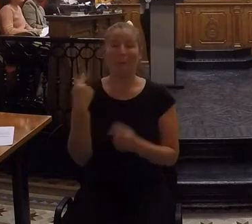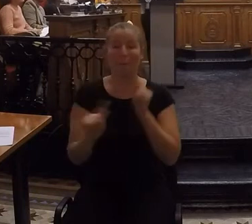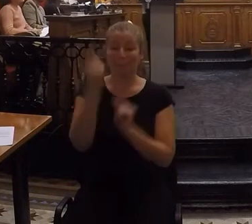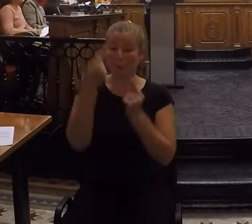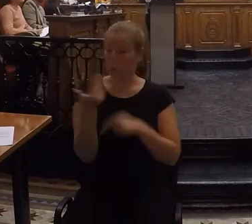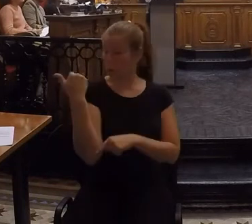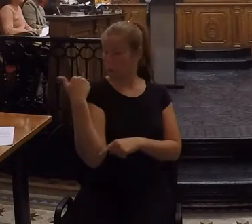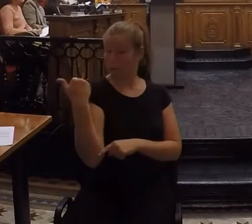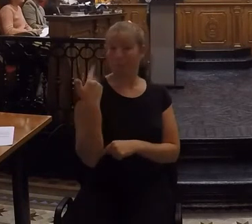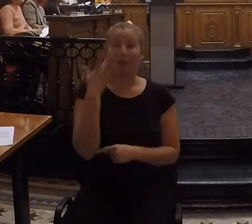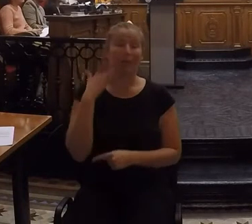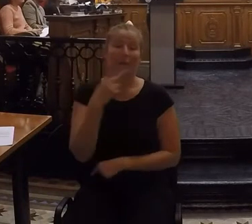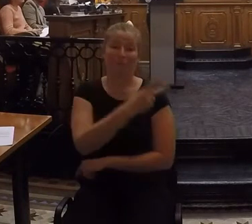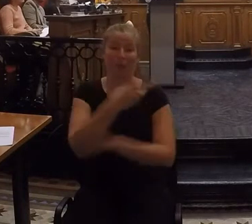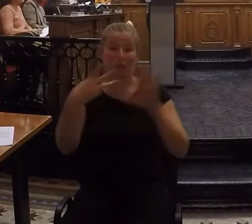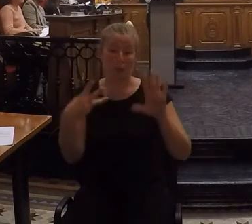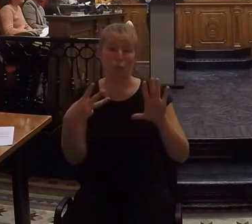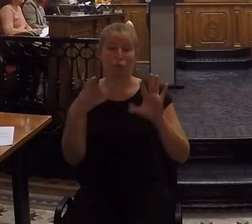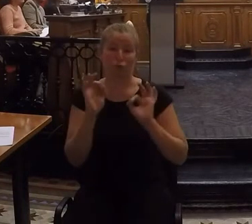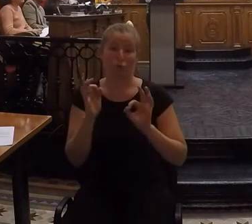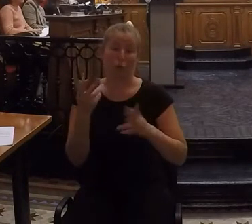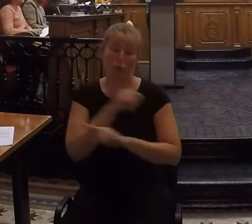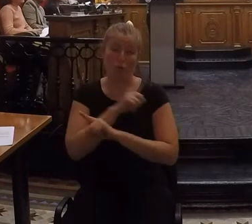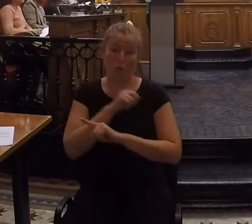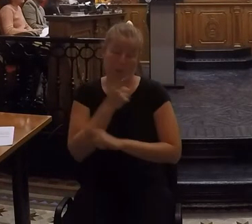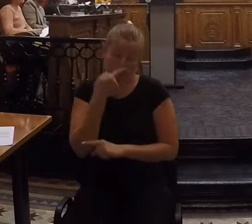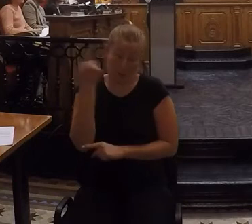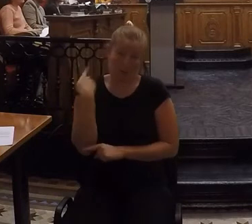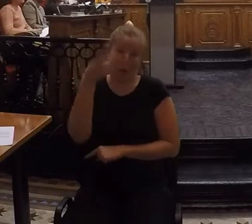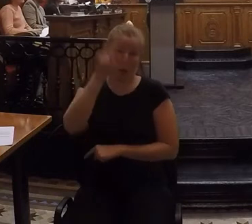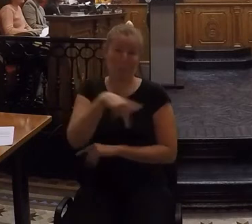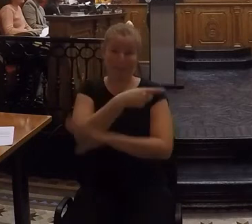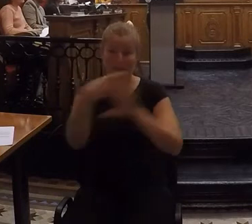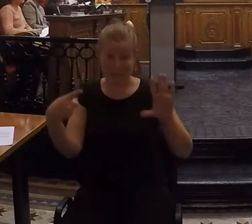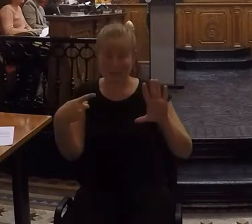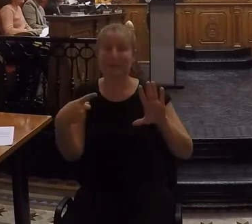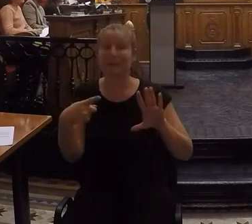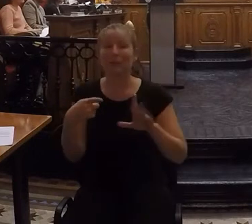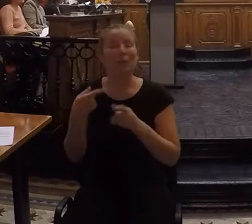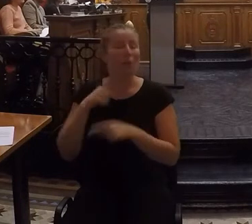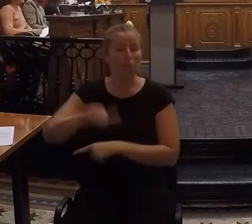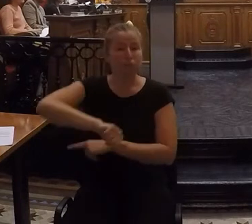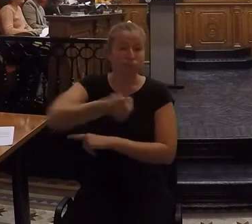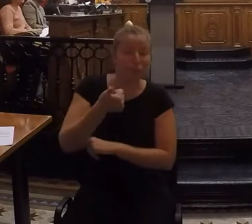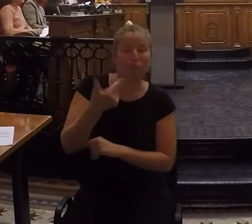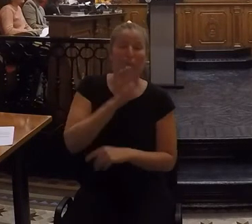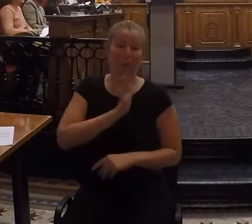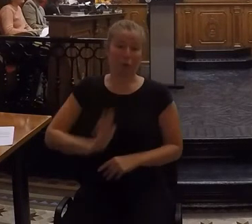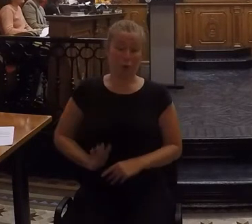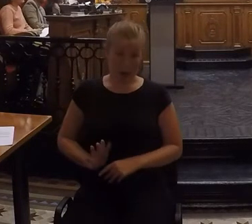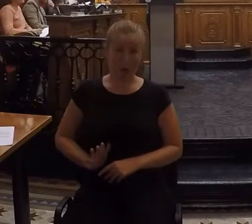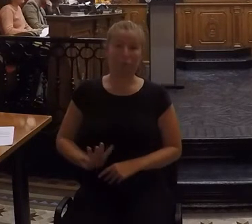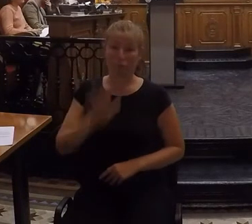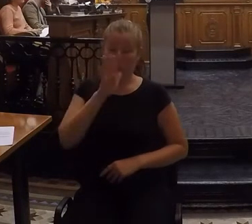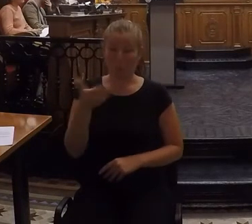el pasado 28 de noviembre de 2016, abriéndose en ese momento un periodo de alegaciones, periodo que finalizó el